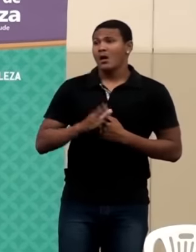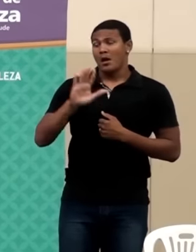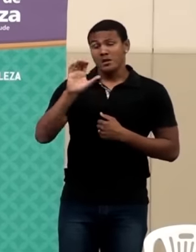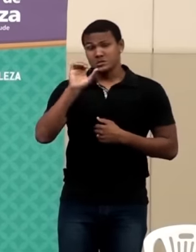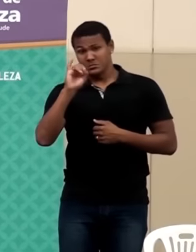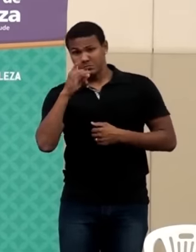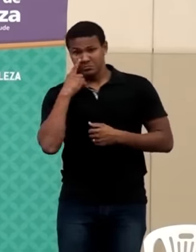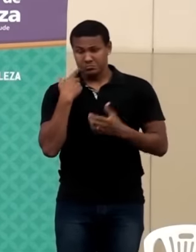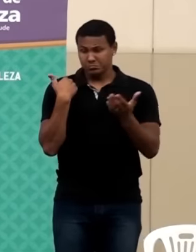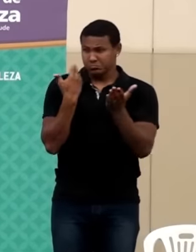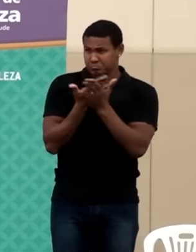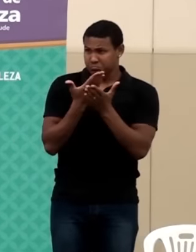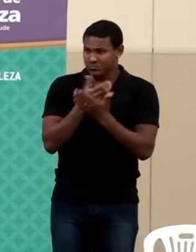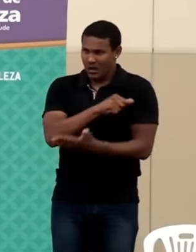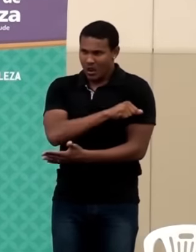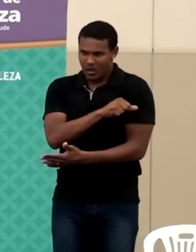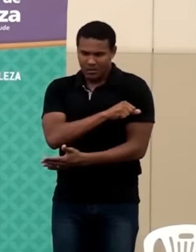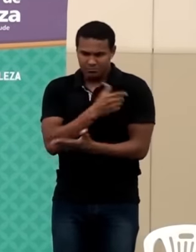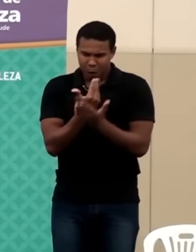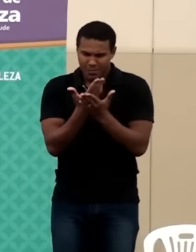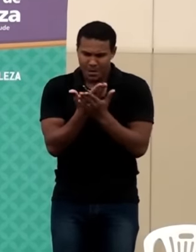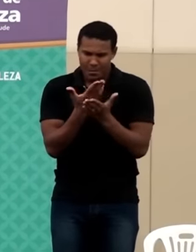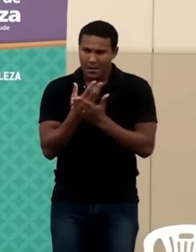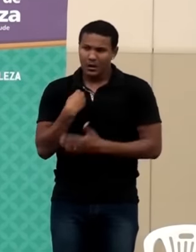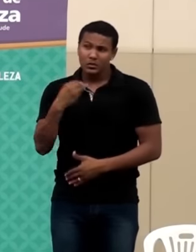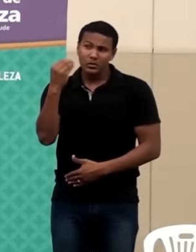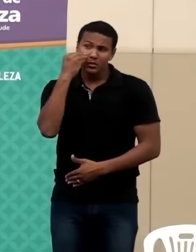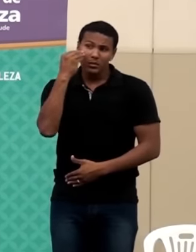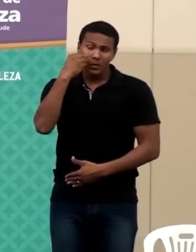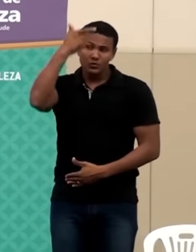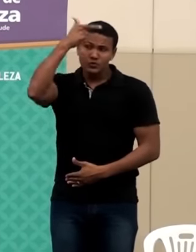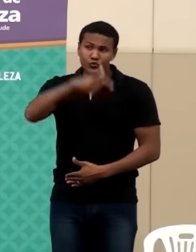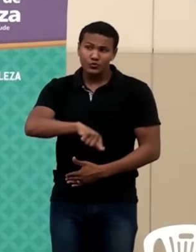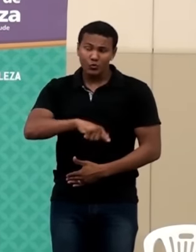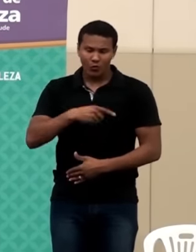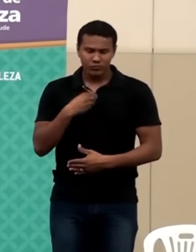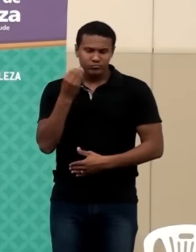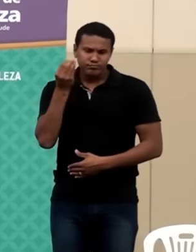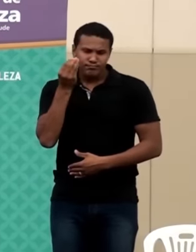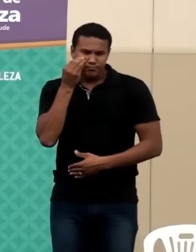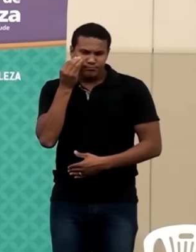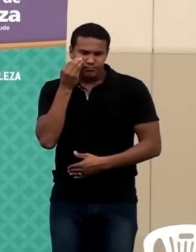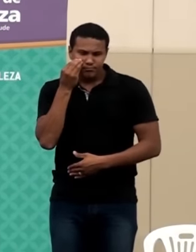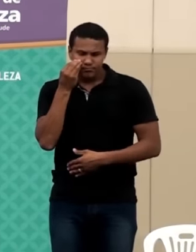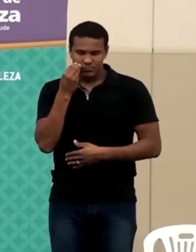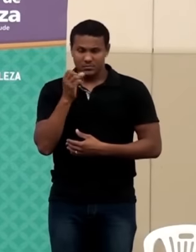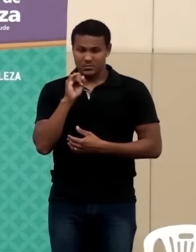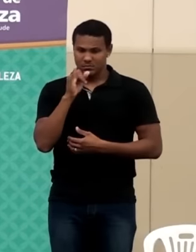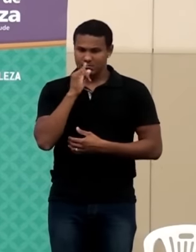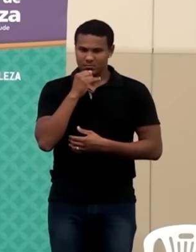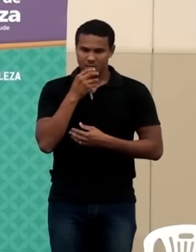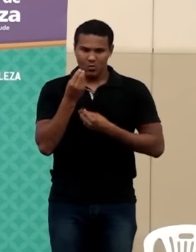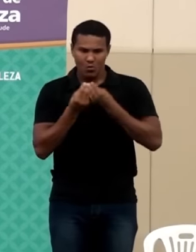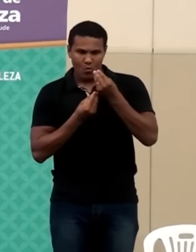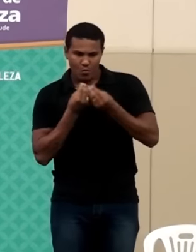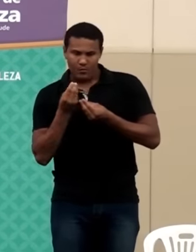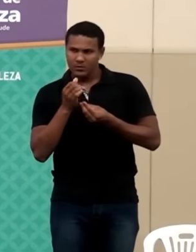realizar outro experimento, adicionando no tubo A, KOH, no tubo